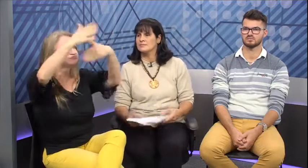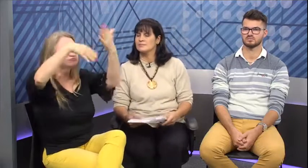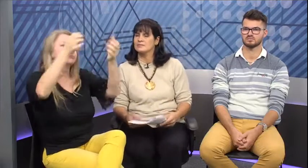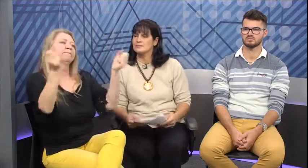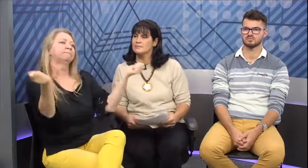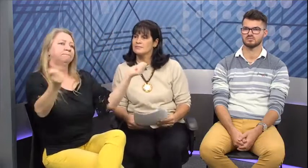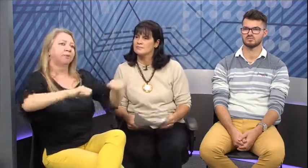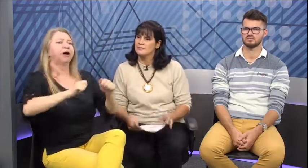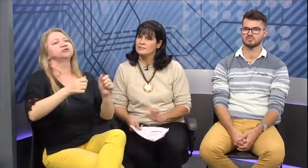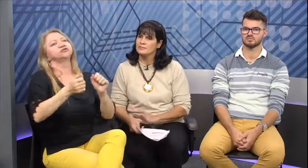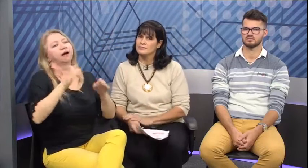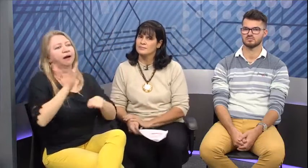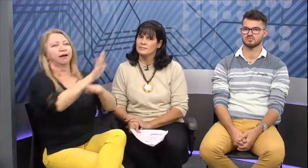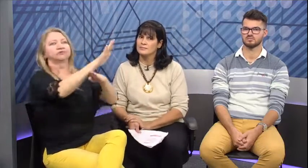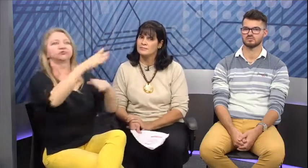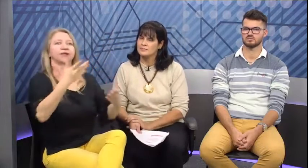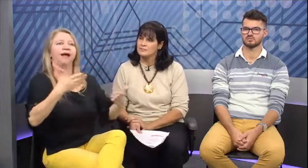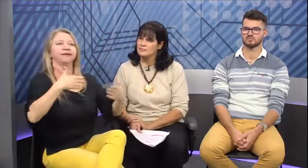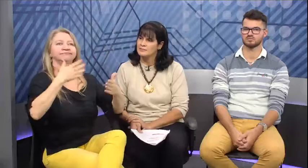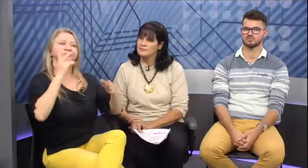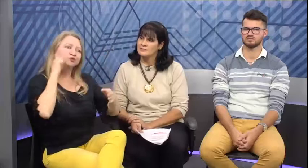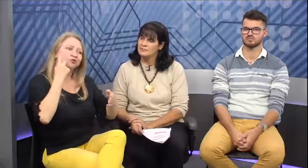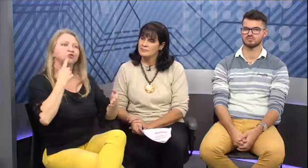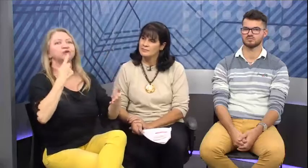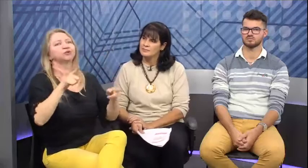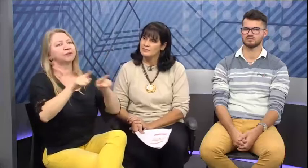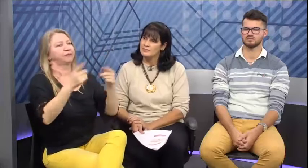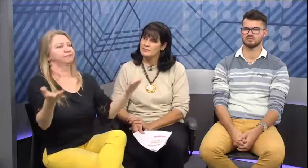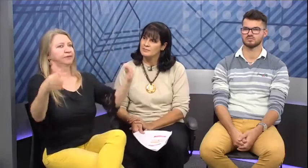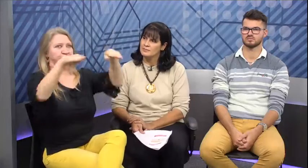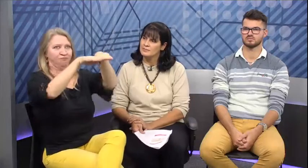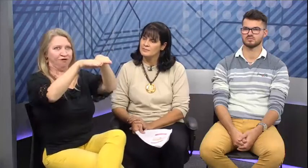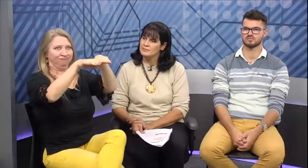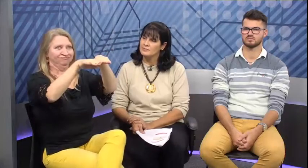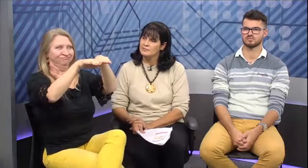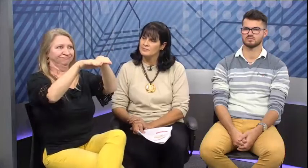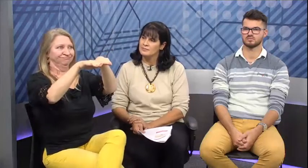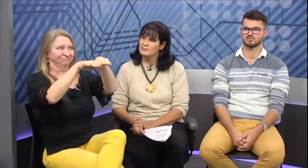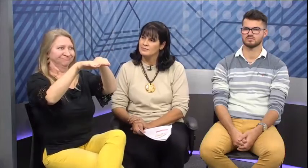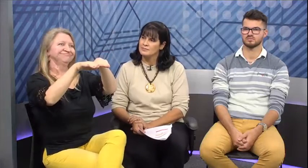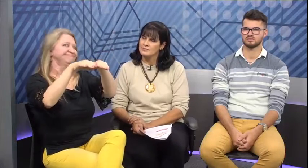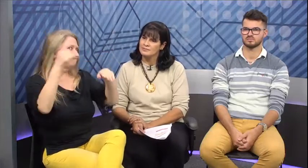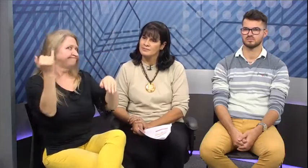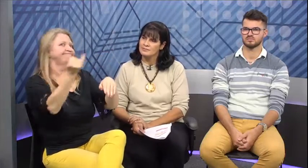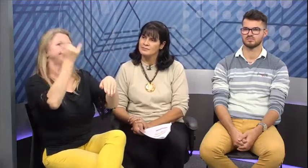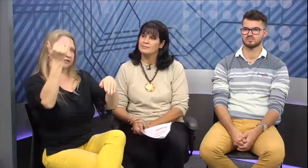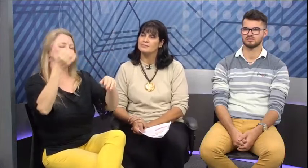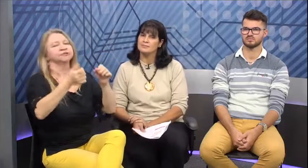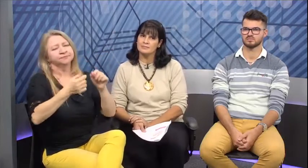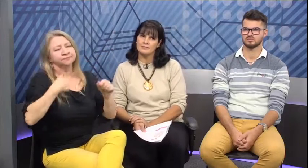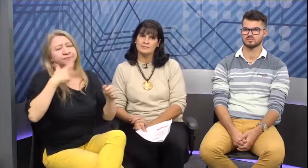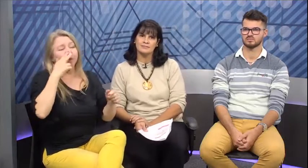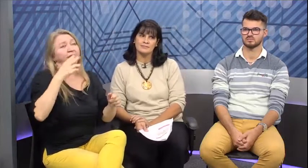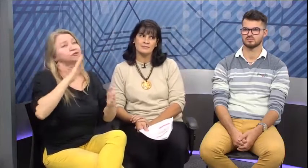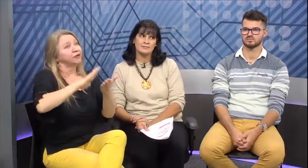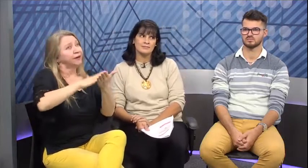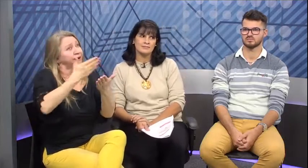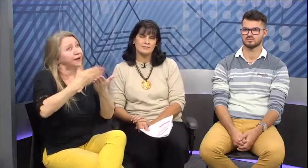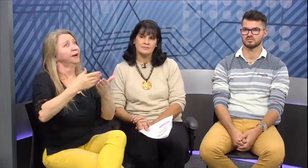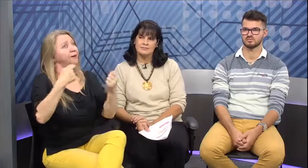mestrado, enfim, tudo isso vai ajudar bastante, né, no seu processo de interpretação para que ocorra um aprendizado importante